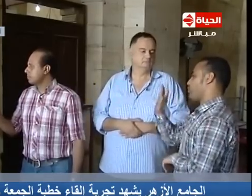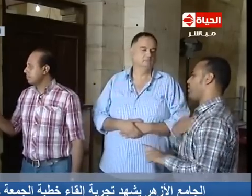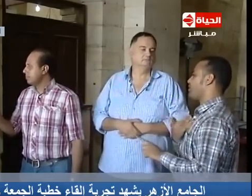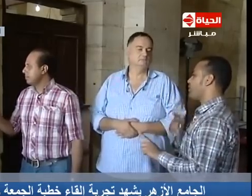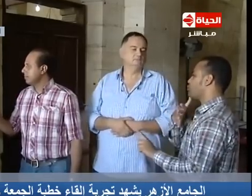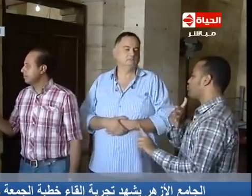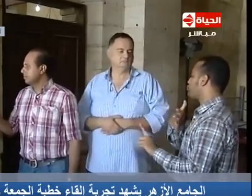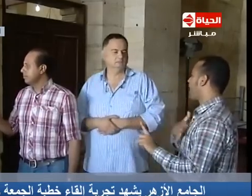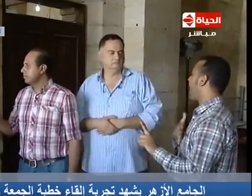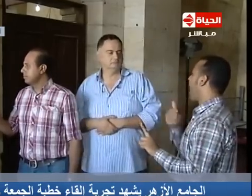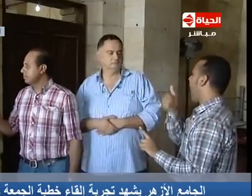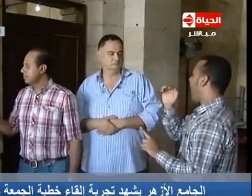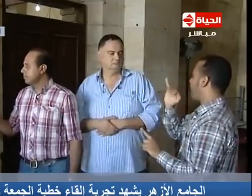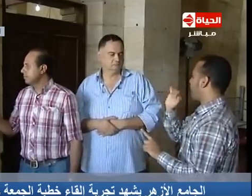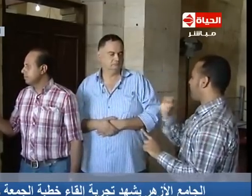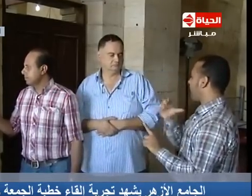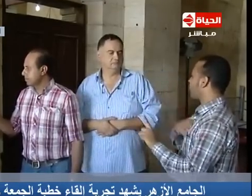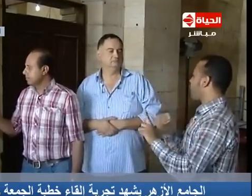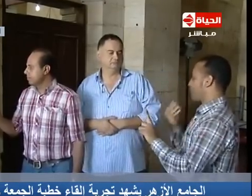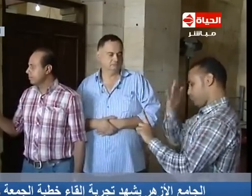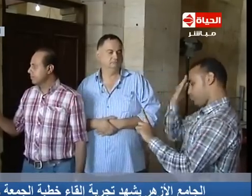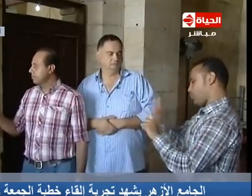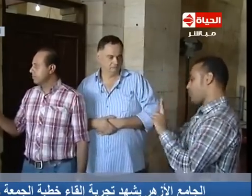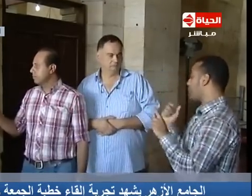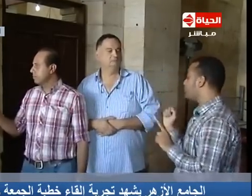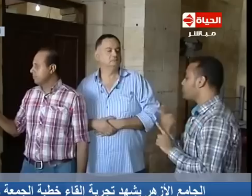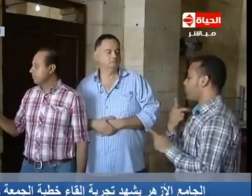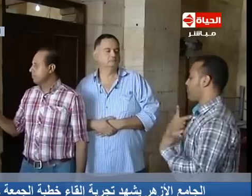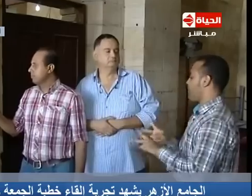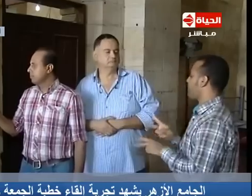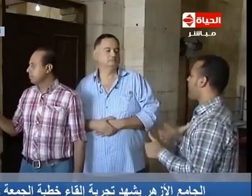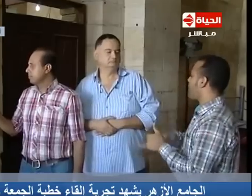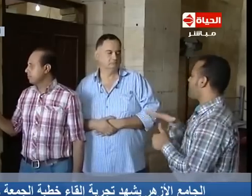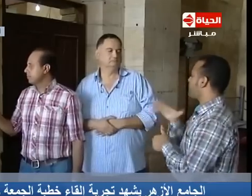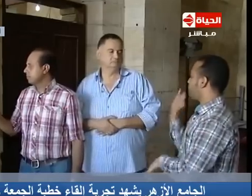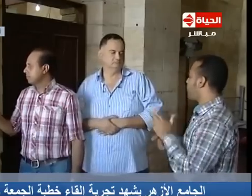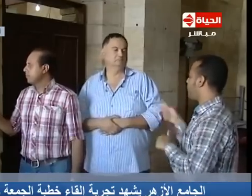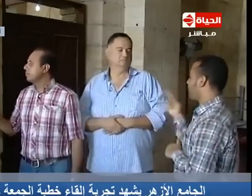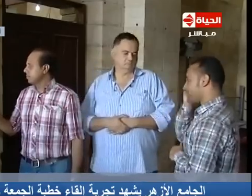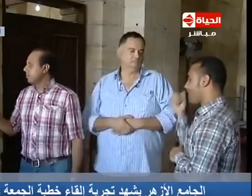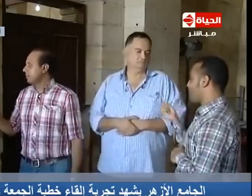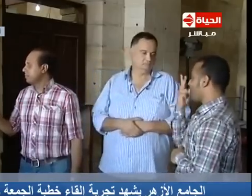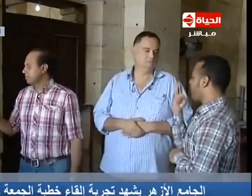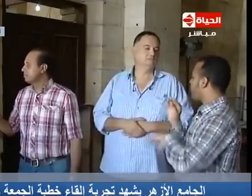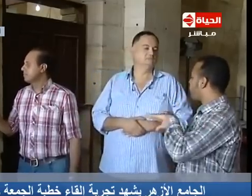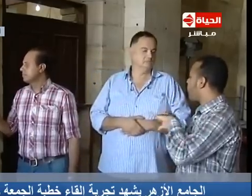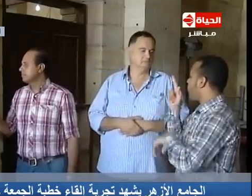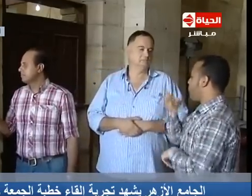لفضيلة الإمام الأكبر دكتور أحمد الطيب لاستجابته السريعة لمطلب المجلس ومطلب المهندس تامر بهاء الدين أنيس ممثل